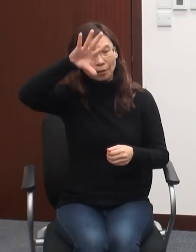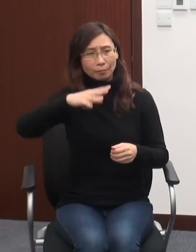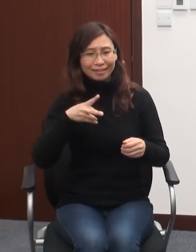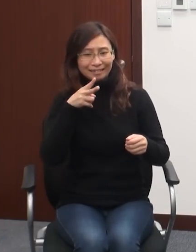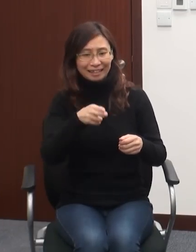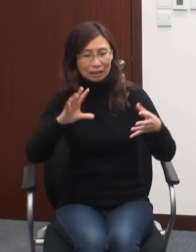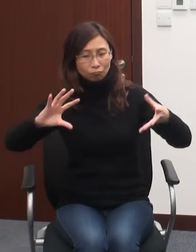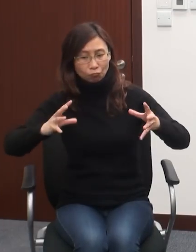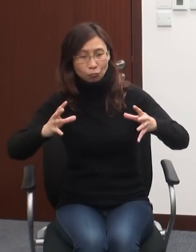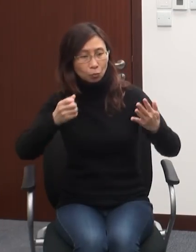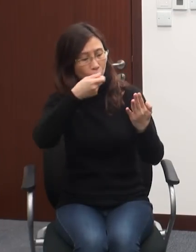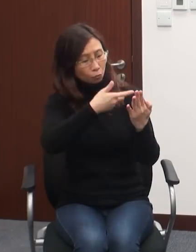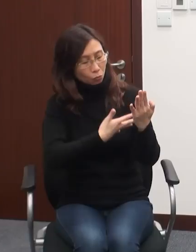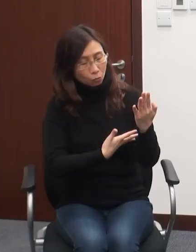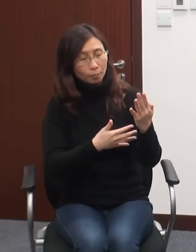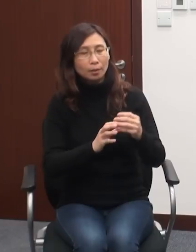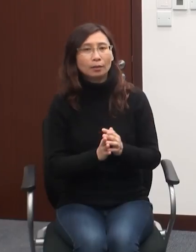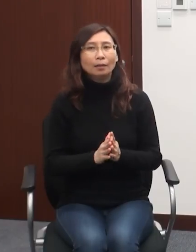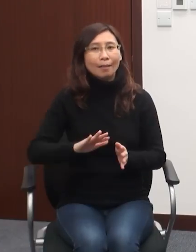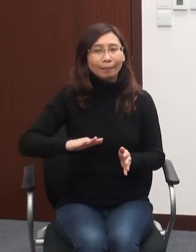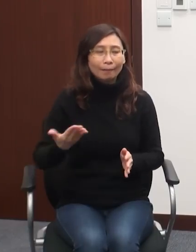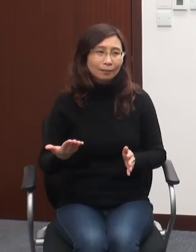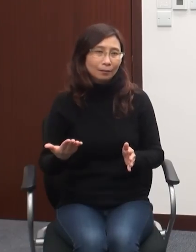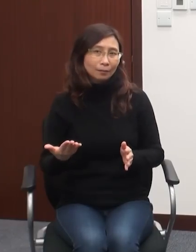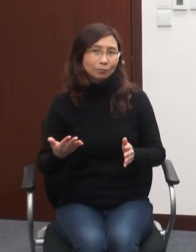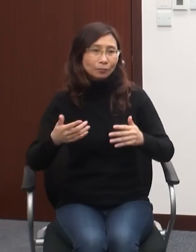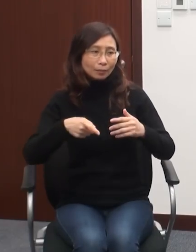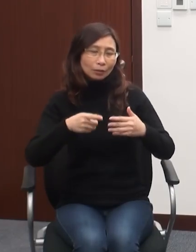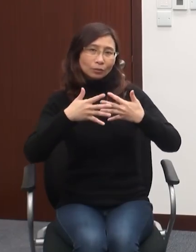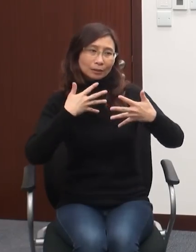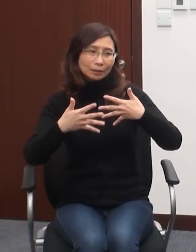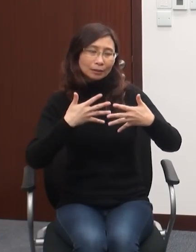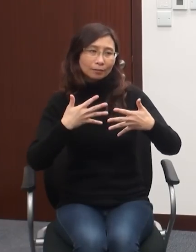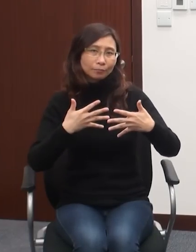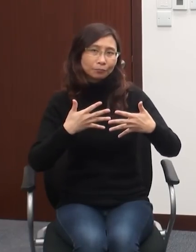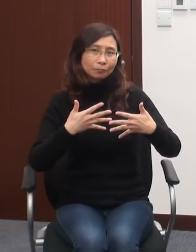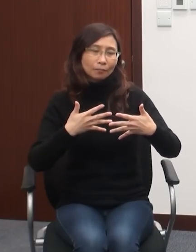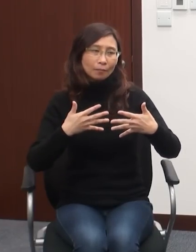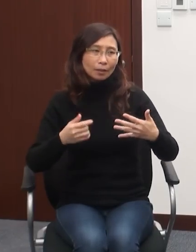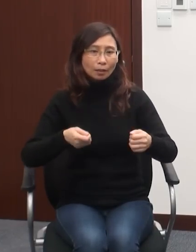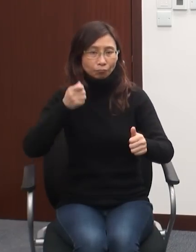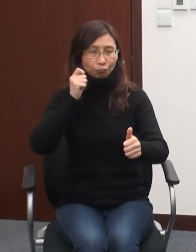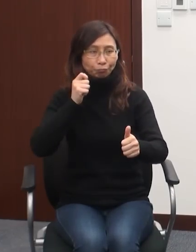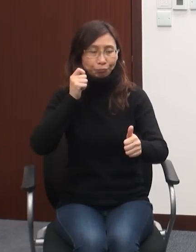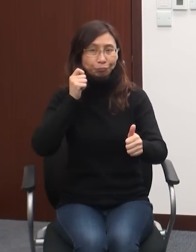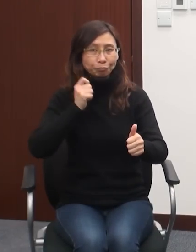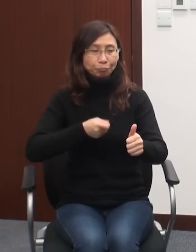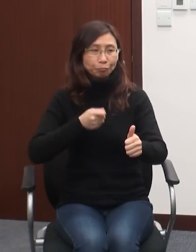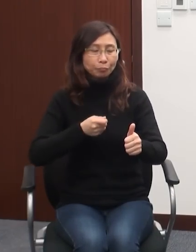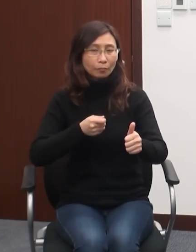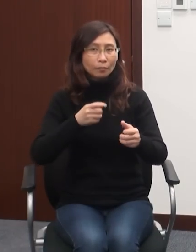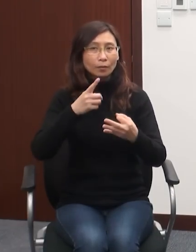報機制啦。咁但係咧。就將呢一樣嘢咧係現行啊，即係佢個判決，即使話阿曾玉